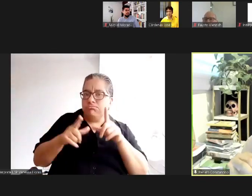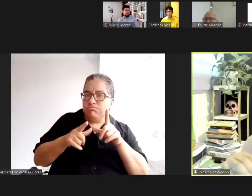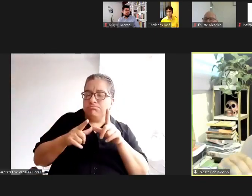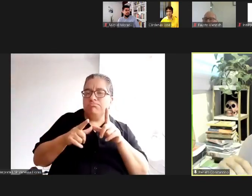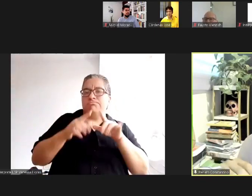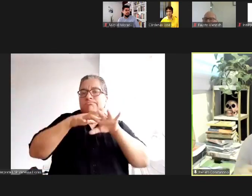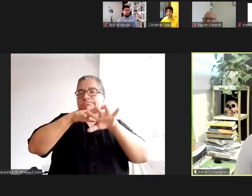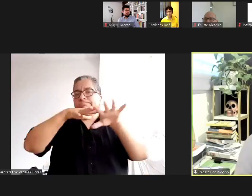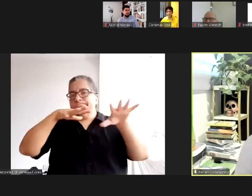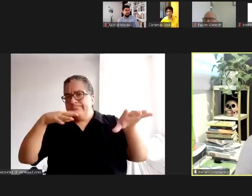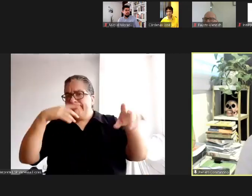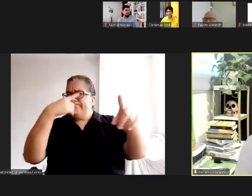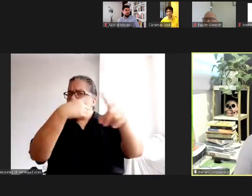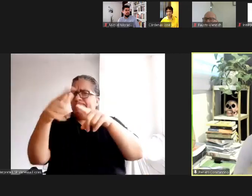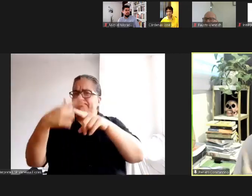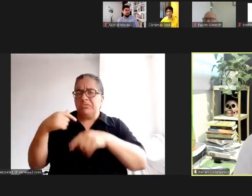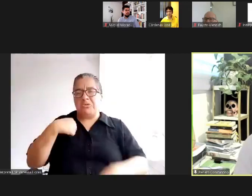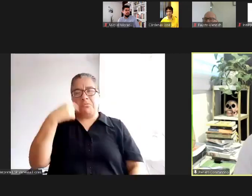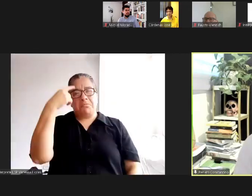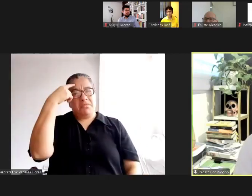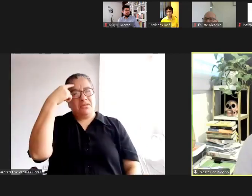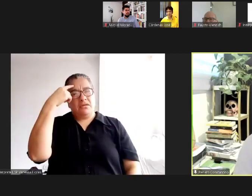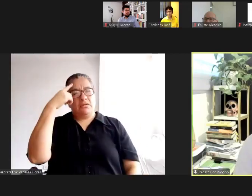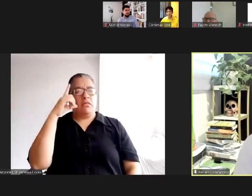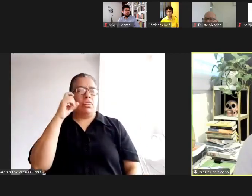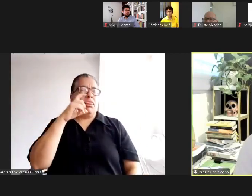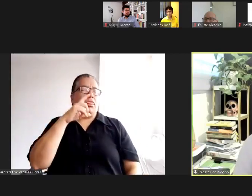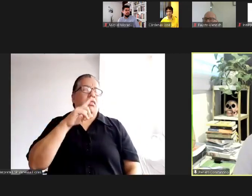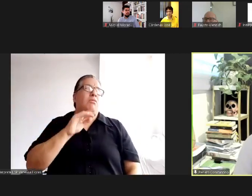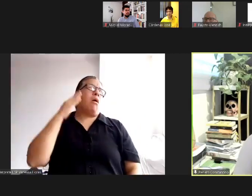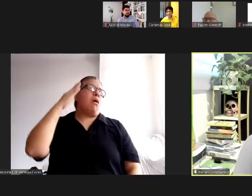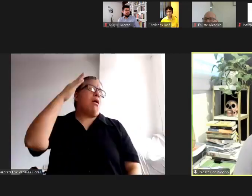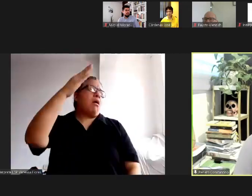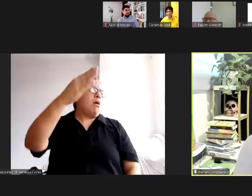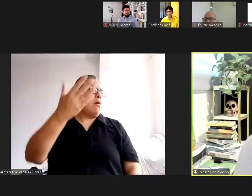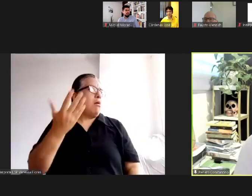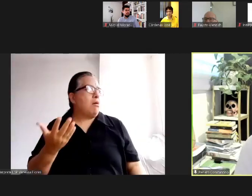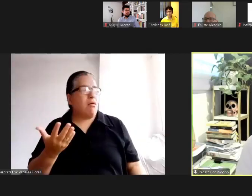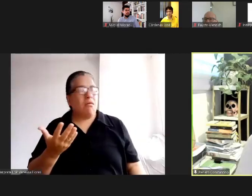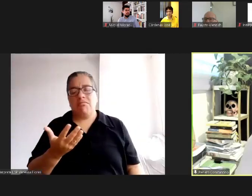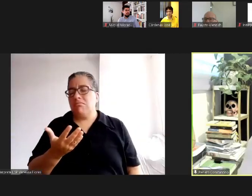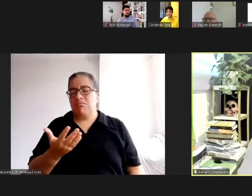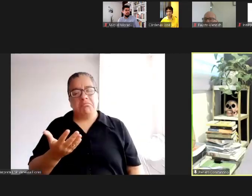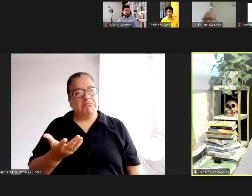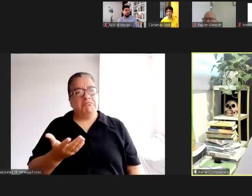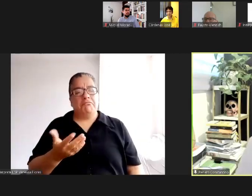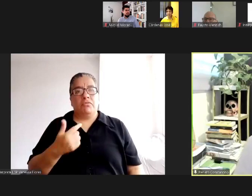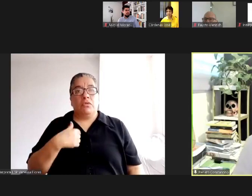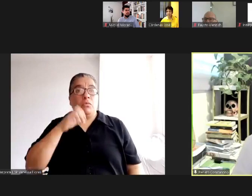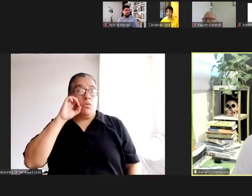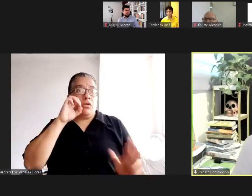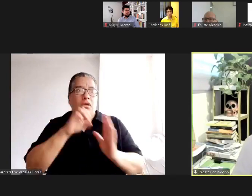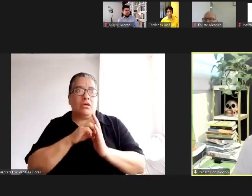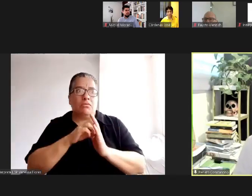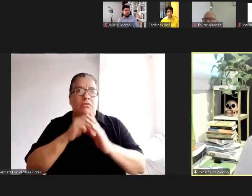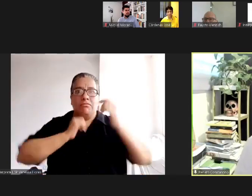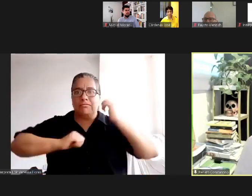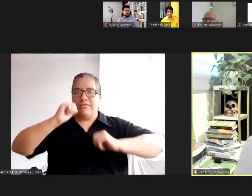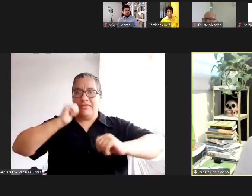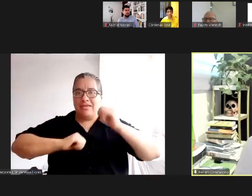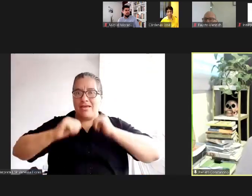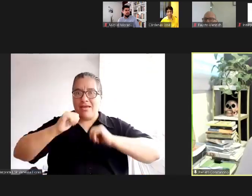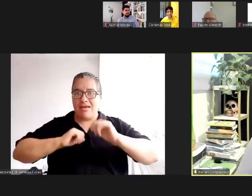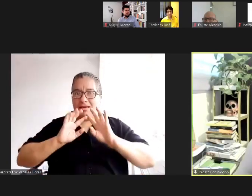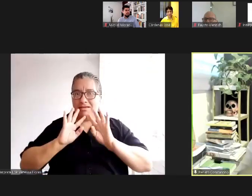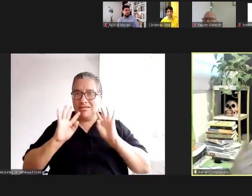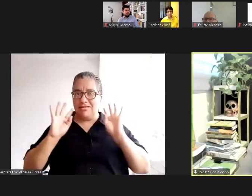como muy complejos de plantear, no sé, se me ocurre, por ejemplo, una obra de teatro, las obras de teatro que ahora